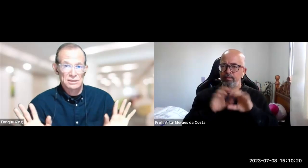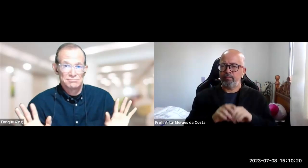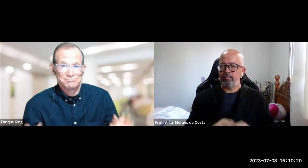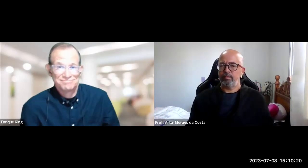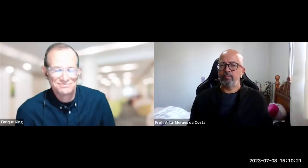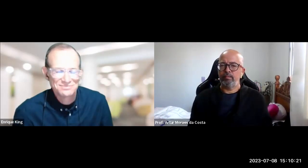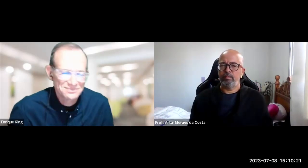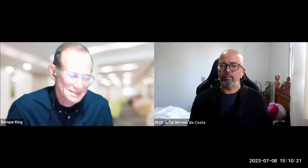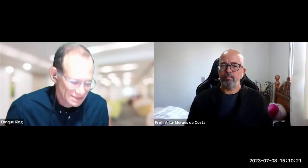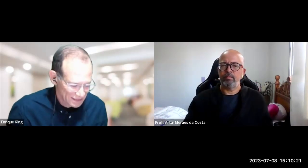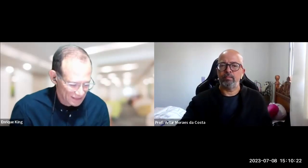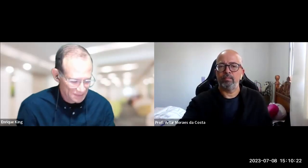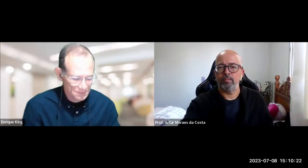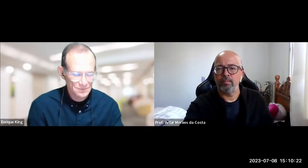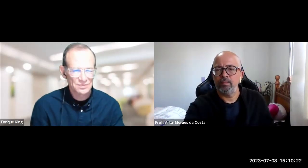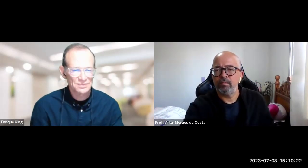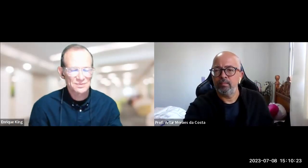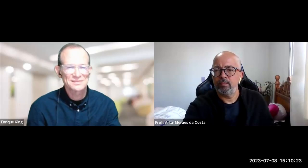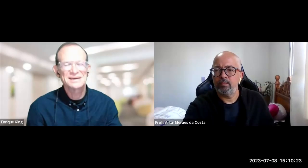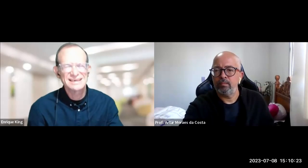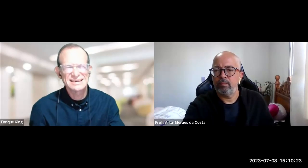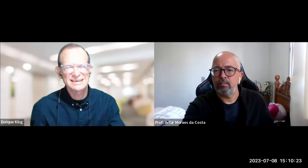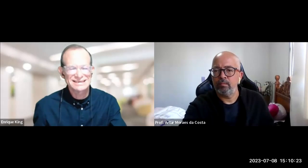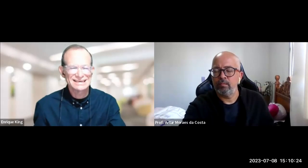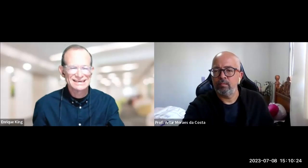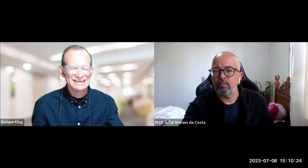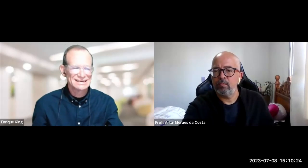ya no sé estaba borrado